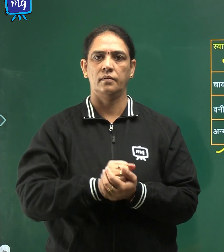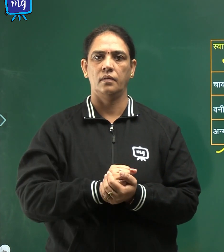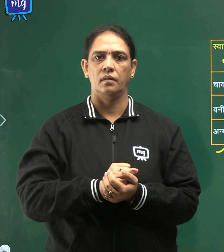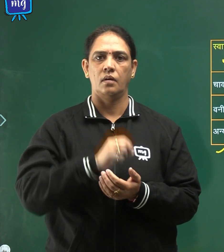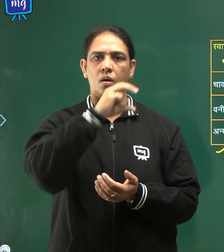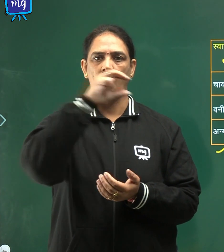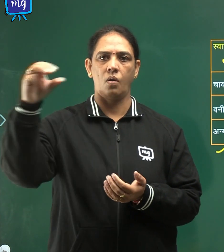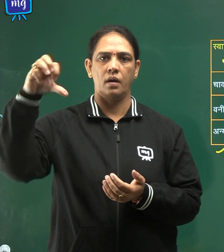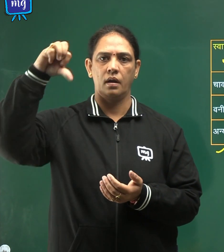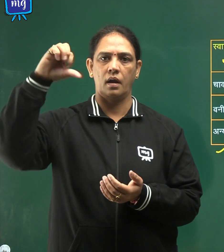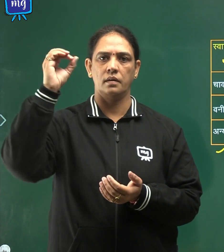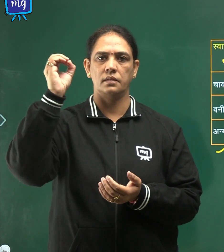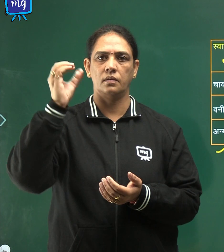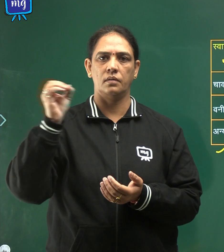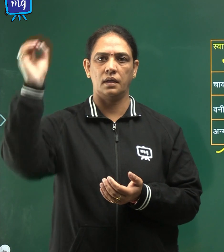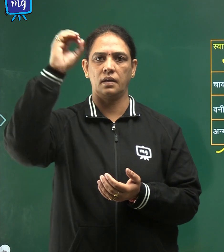और 90 डिग्री